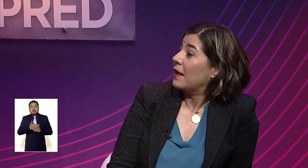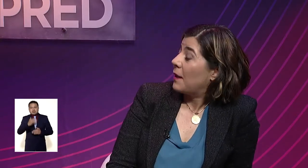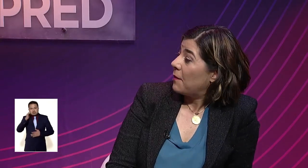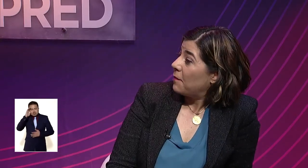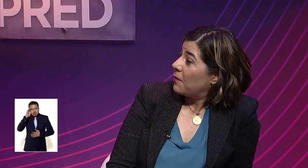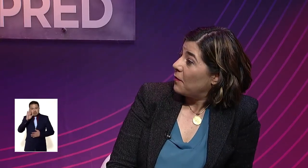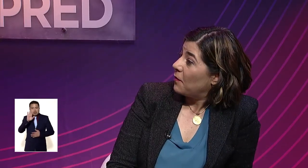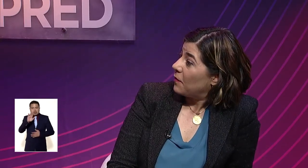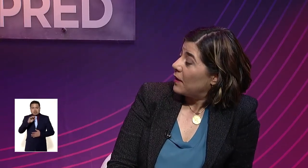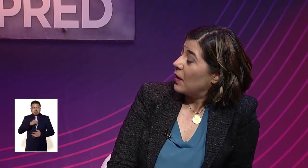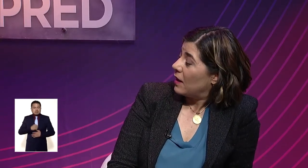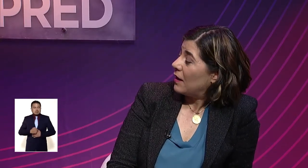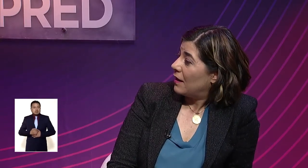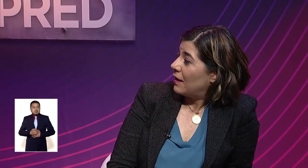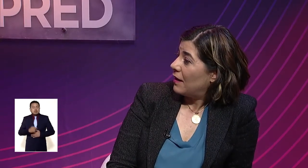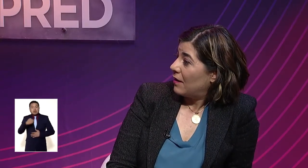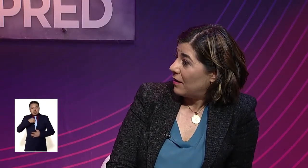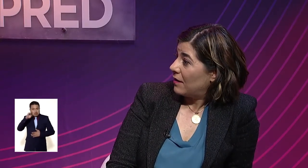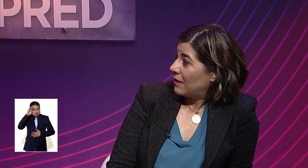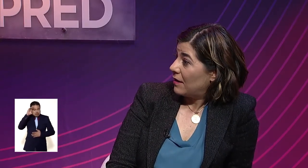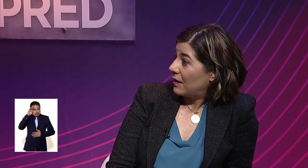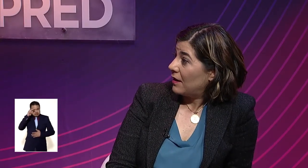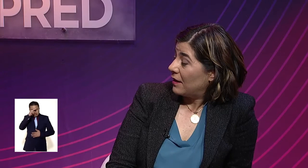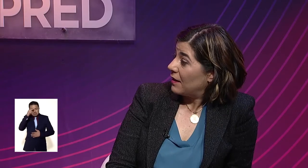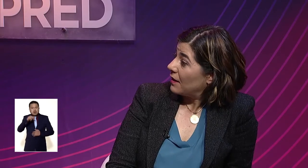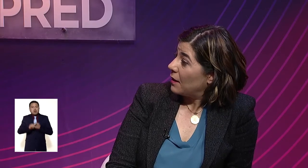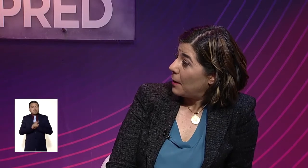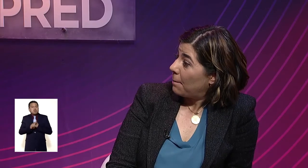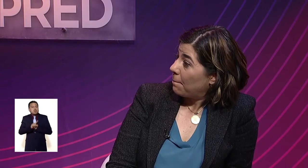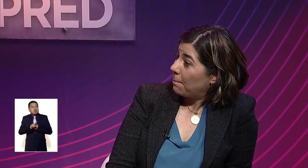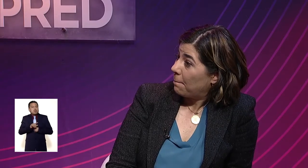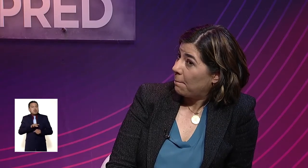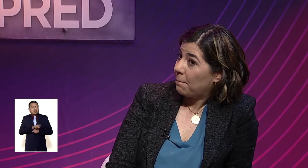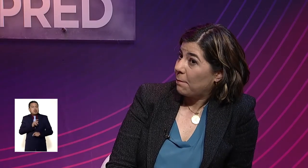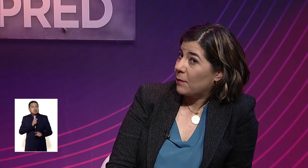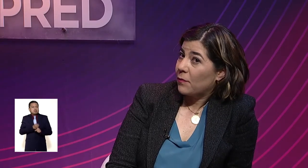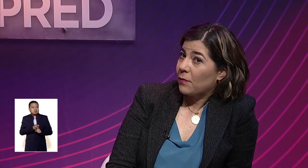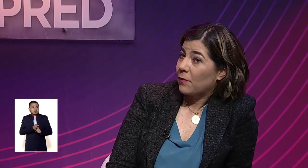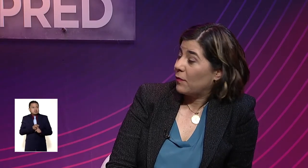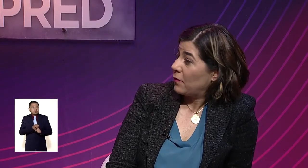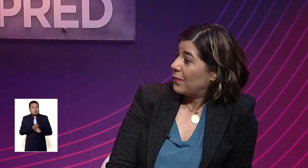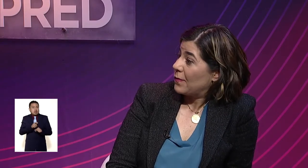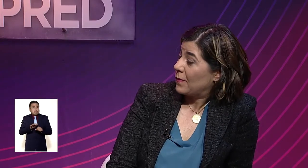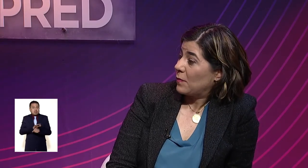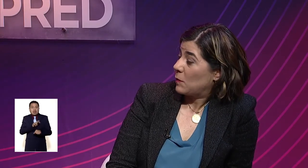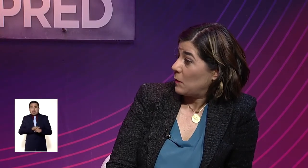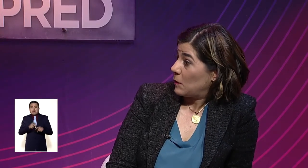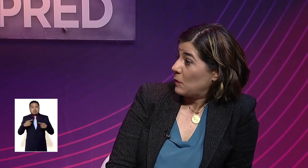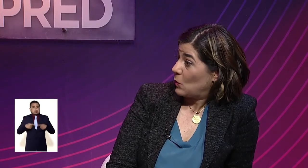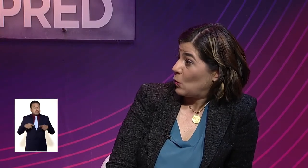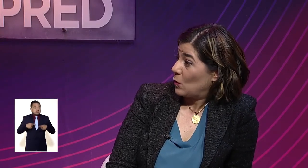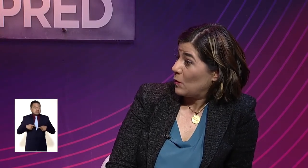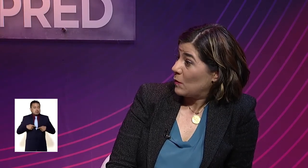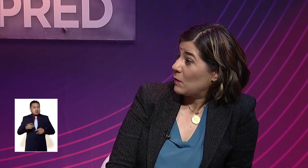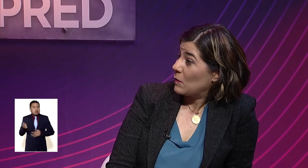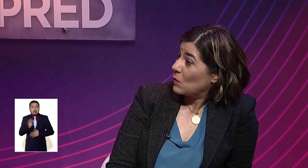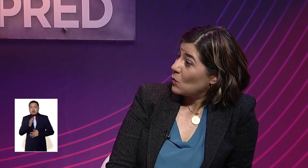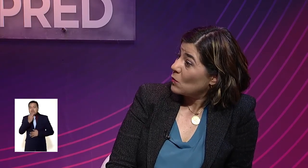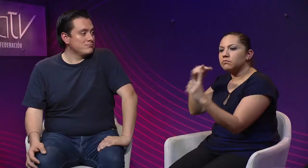por ejemplo, en México, un gran problema es que la mayoría de las personas ni siquiera tiene un referente de la